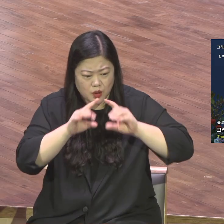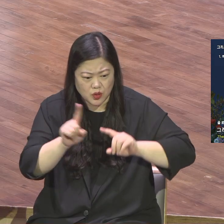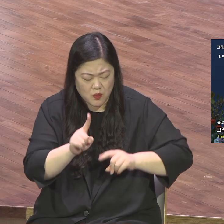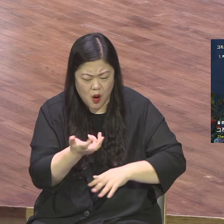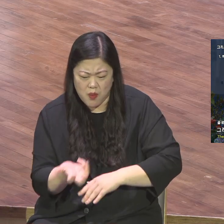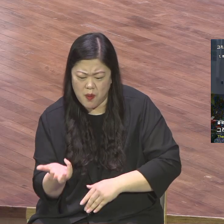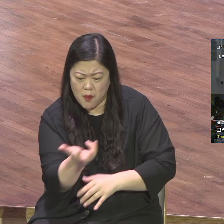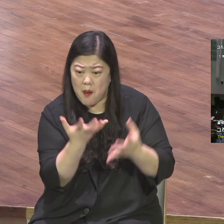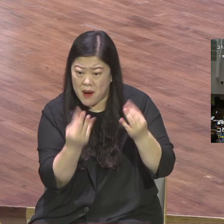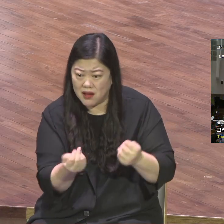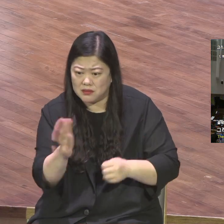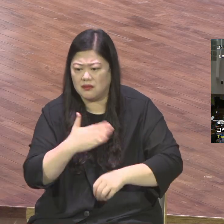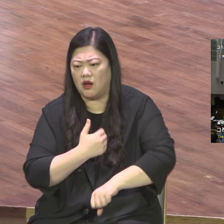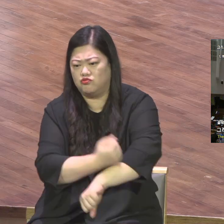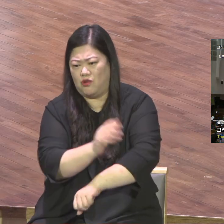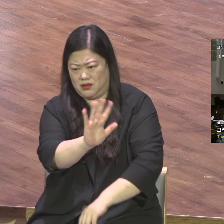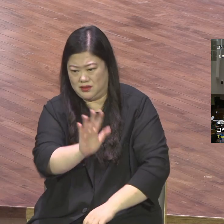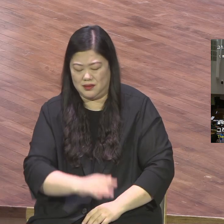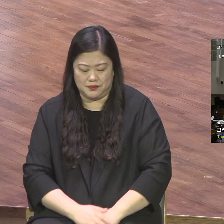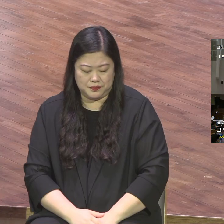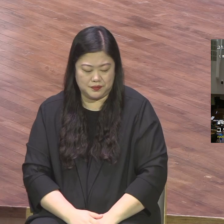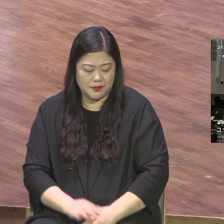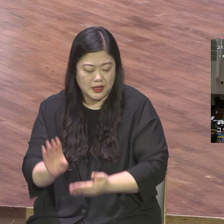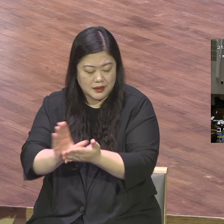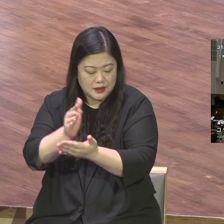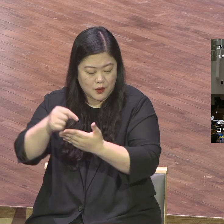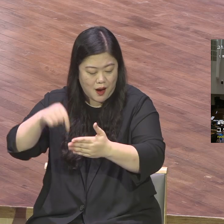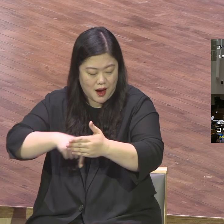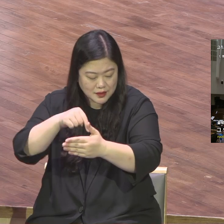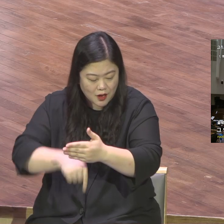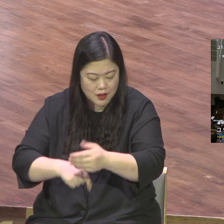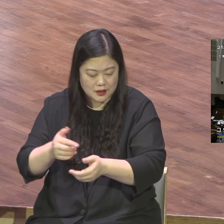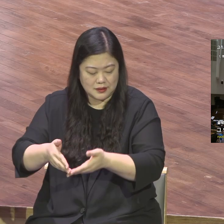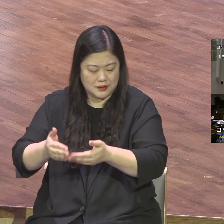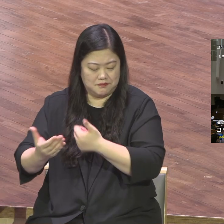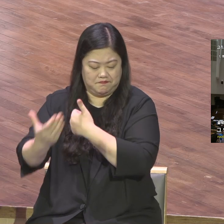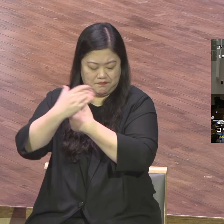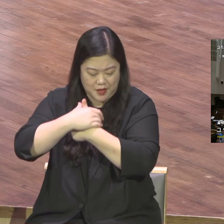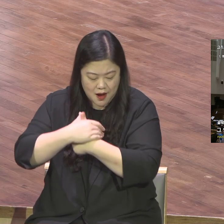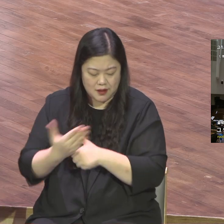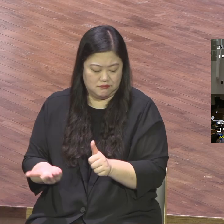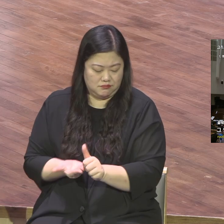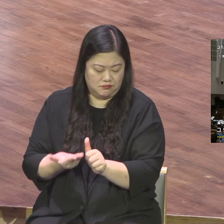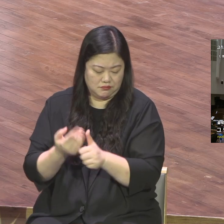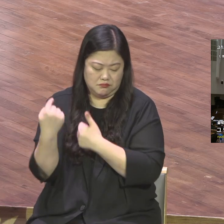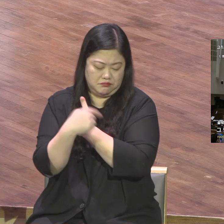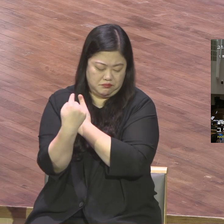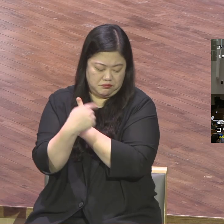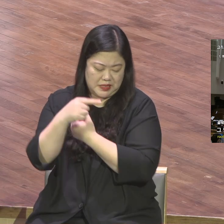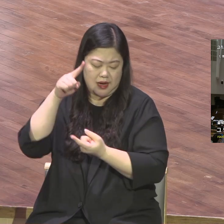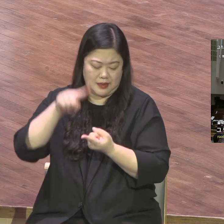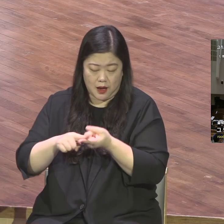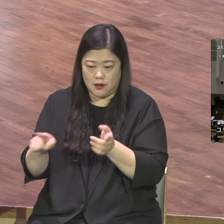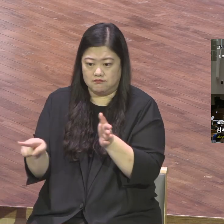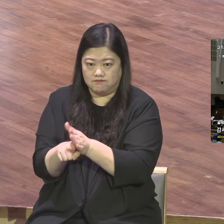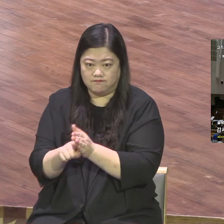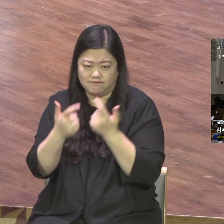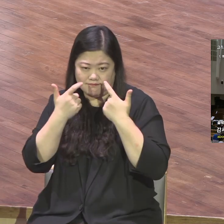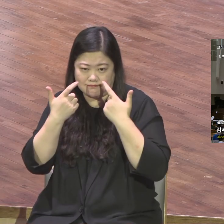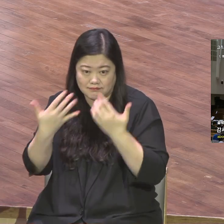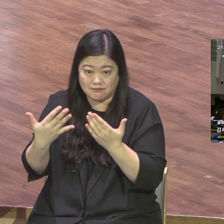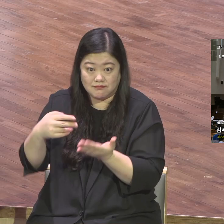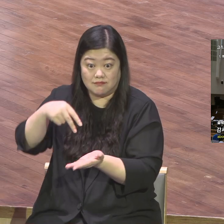너희가 그리스도 예수를 주로 받았으니 그 안에서 행하되 그 안에 뿌리를 박으며 세움을 받아 교훈을 받은 대로 믿음에 굳게